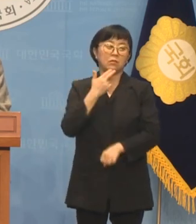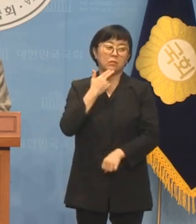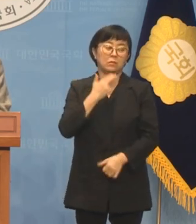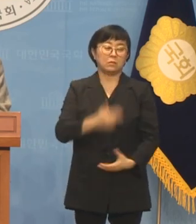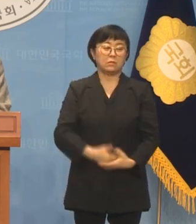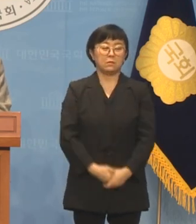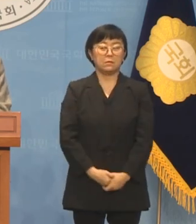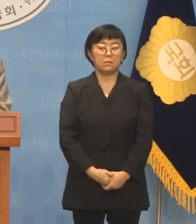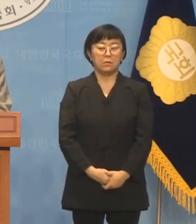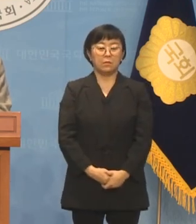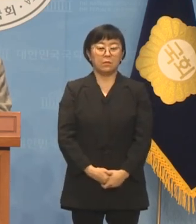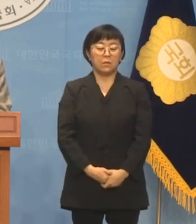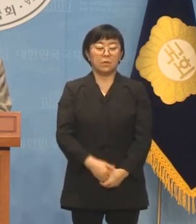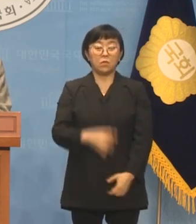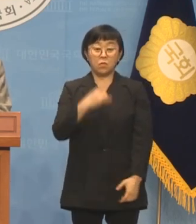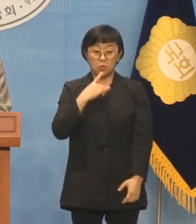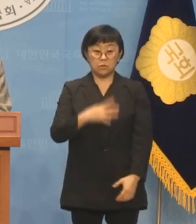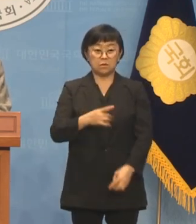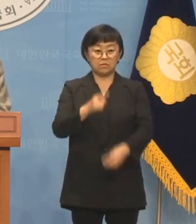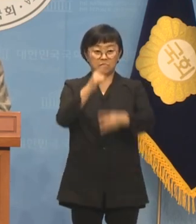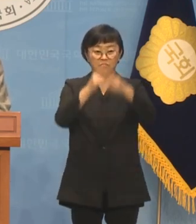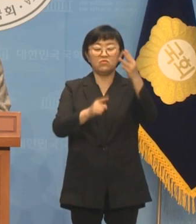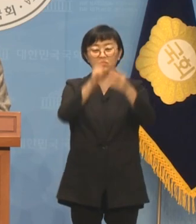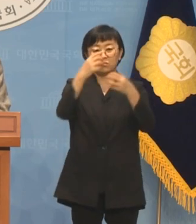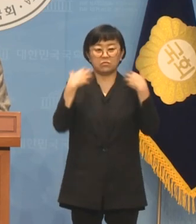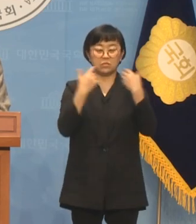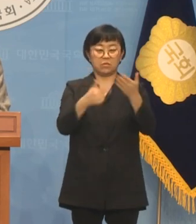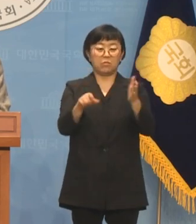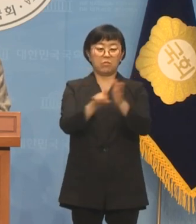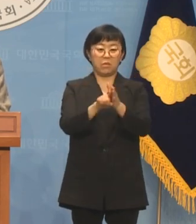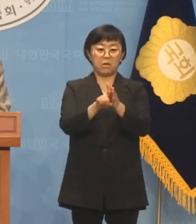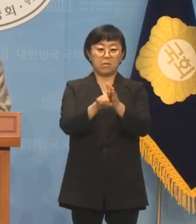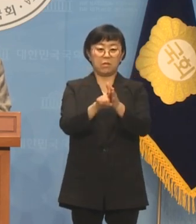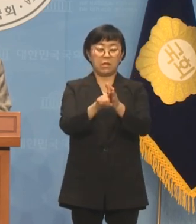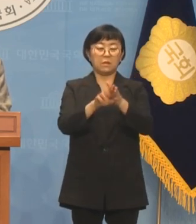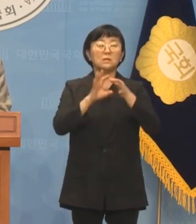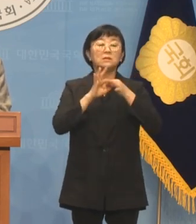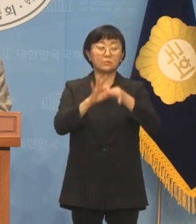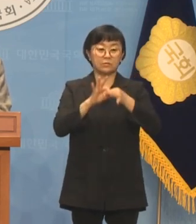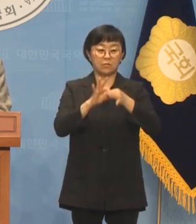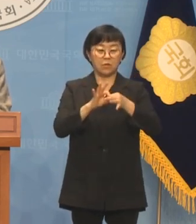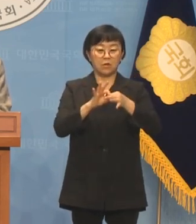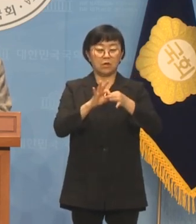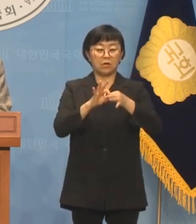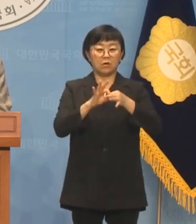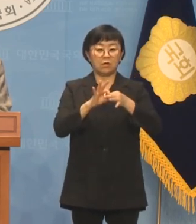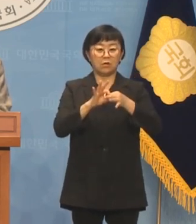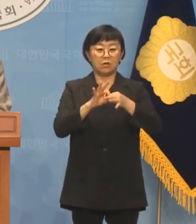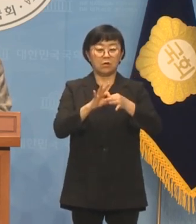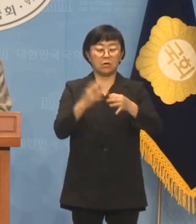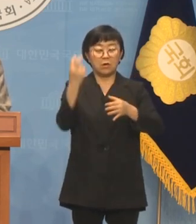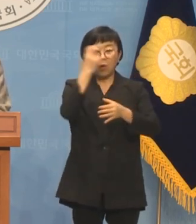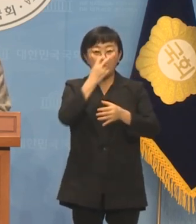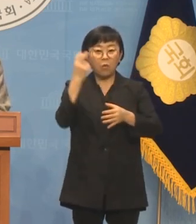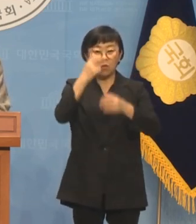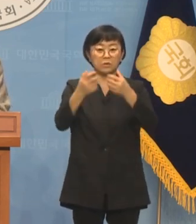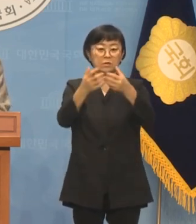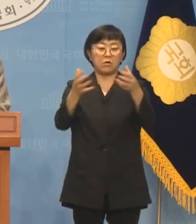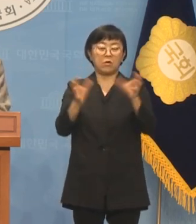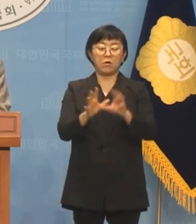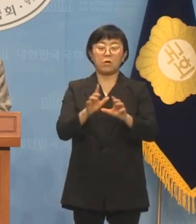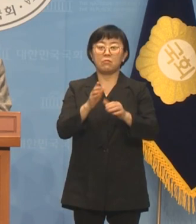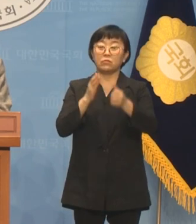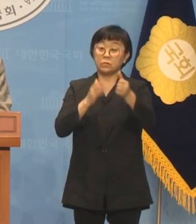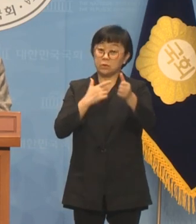않았습니다. 오직 윤정권을 위한 윤정권에 의한 윤정권의 경호처에